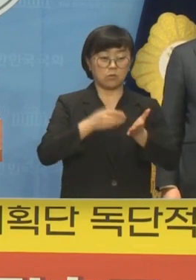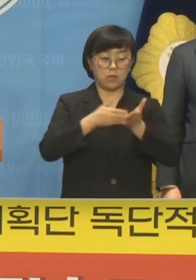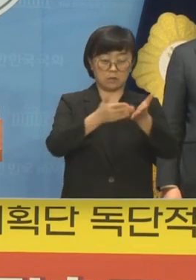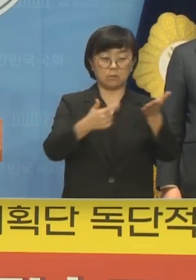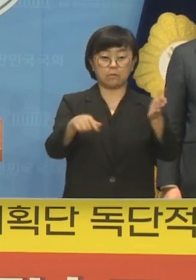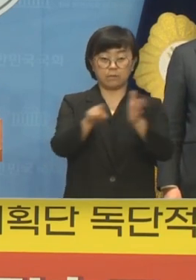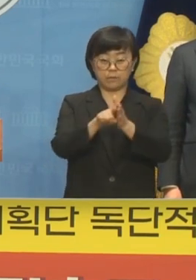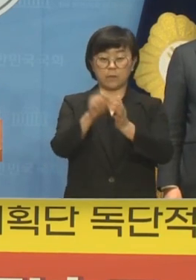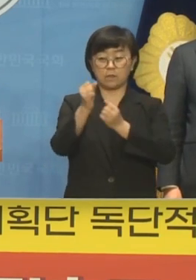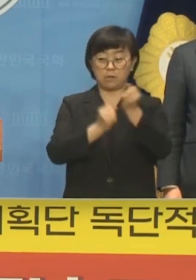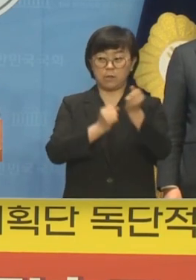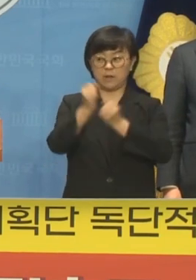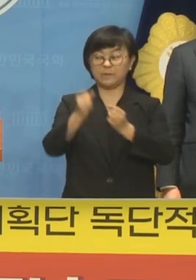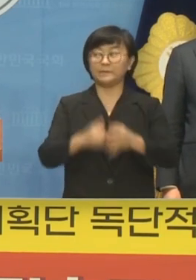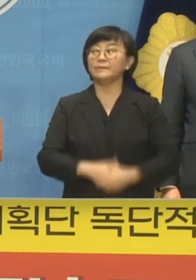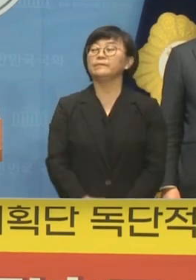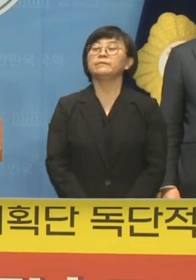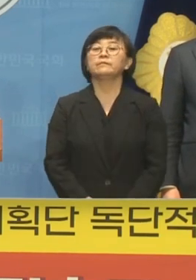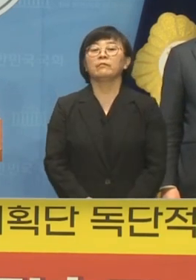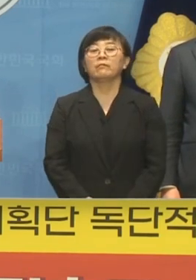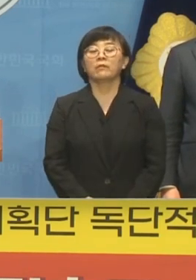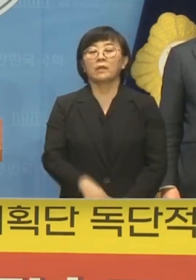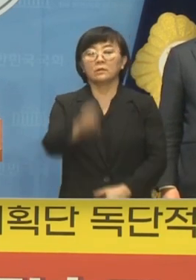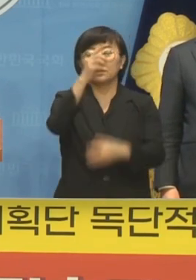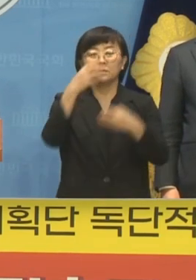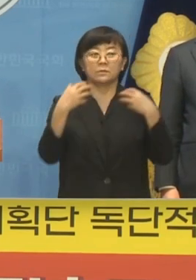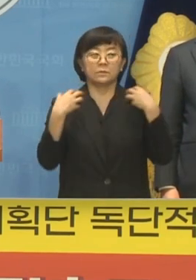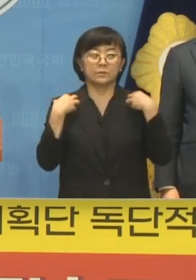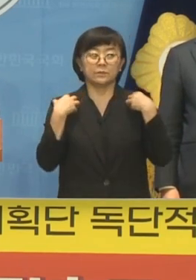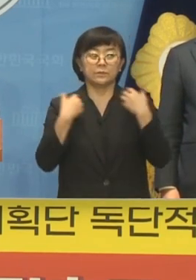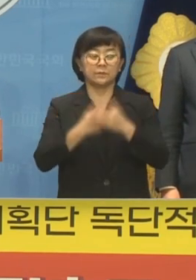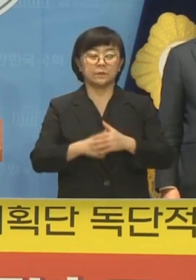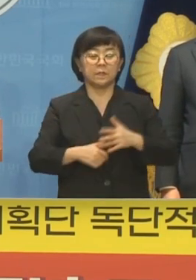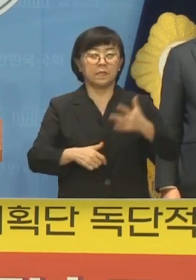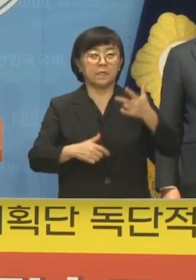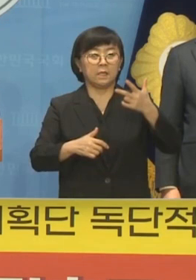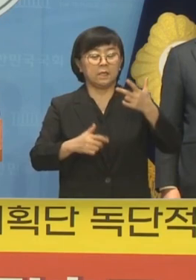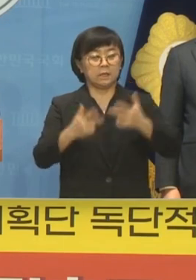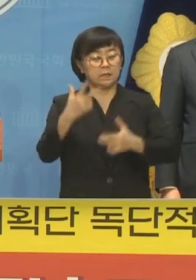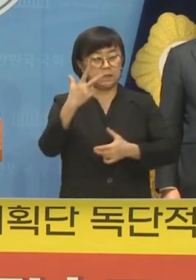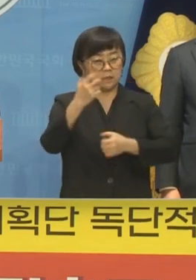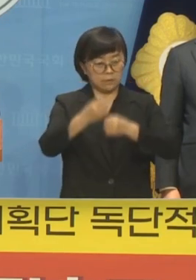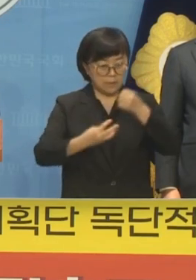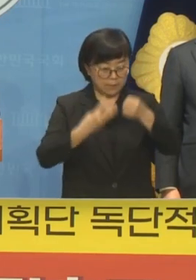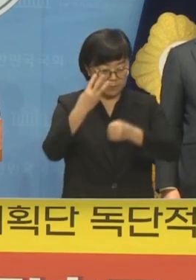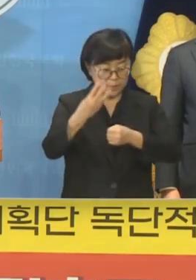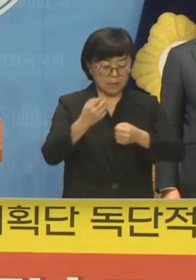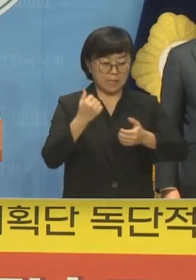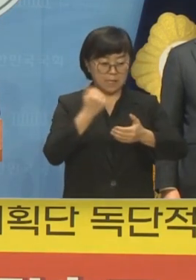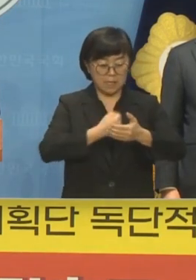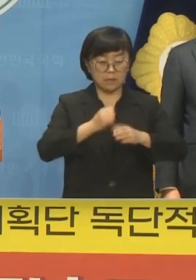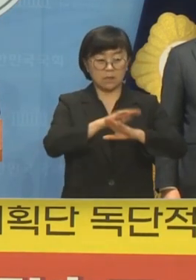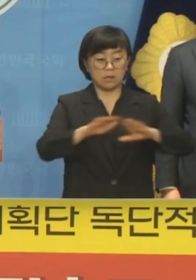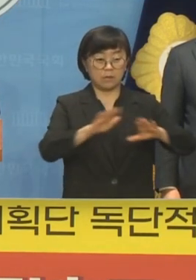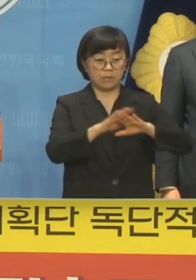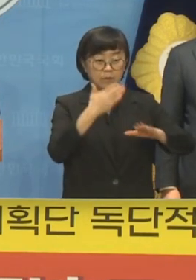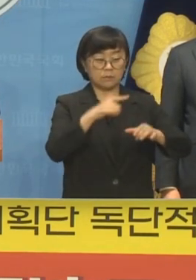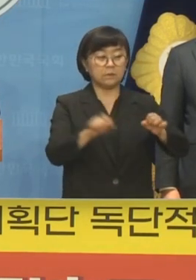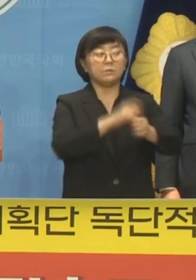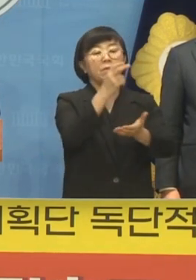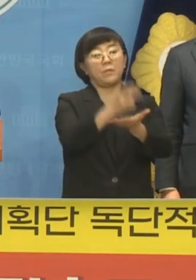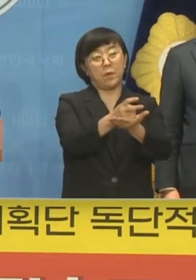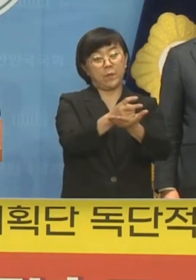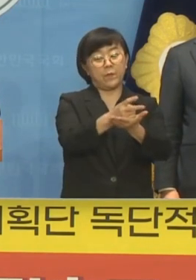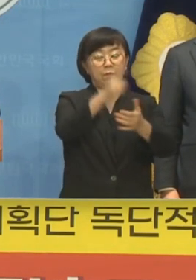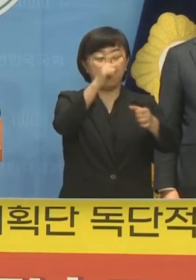오늘 기자회견을 하게 됐습니다. 정부에서는 73년의 한을 풀어준 여순사건 특별법의